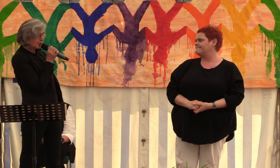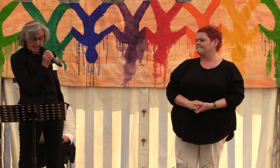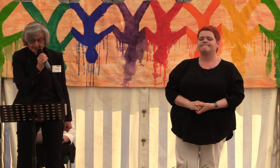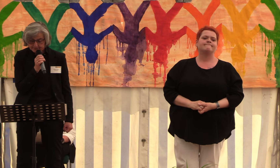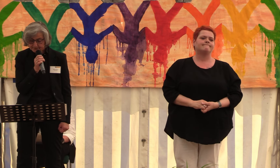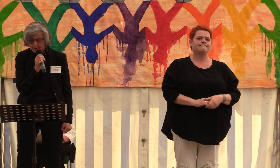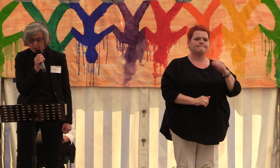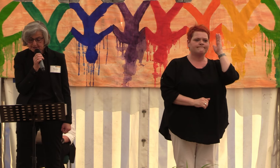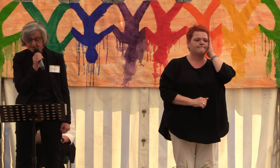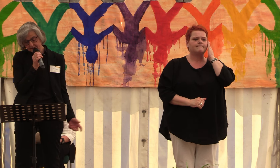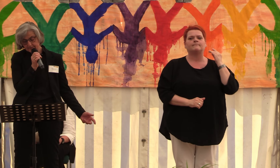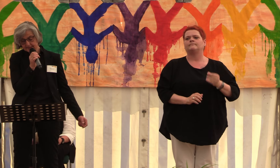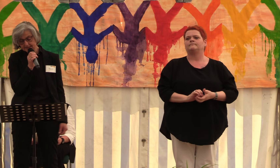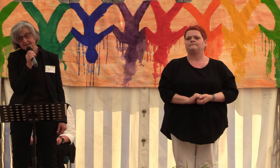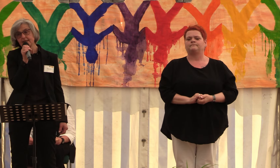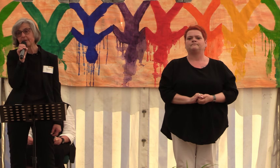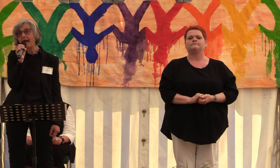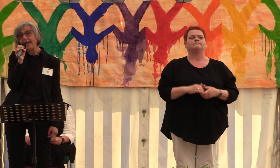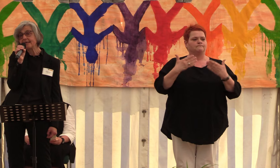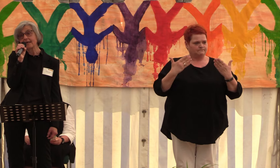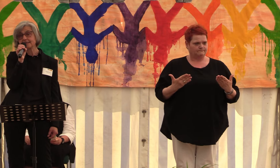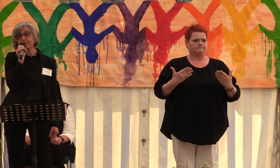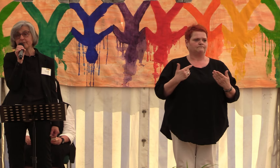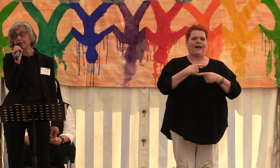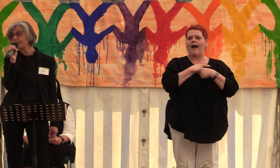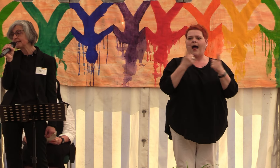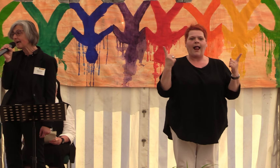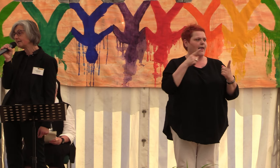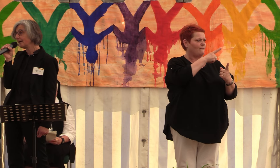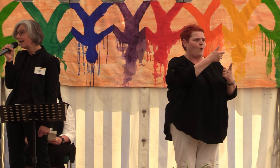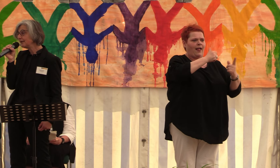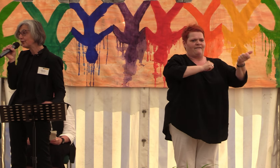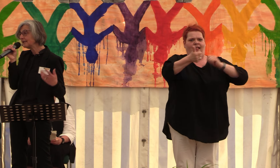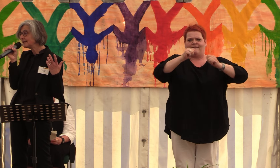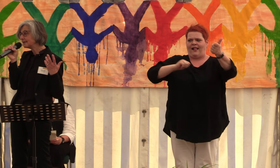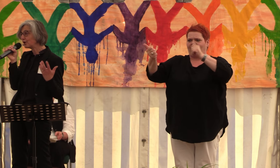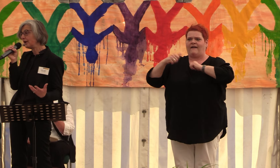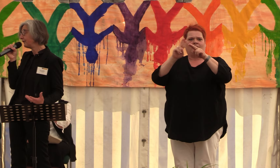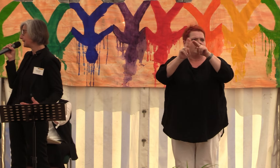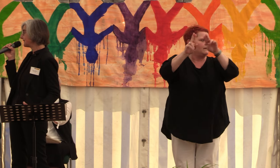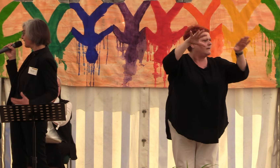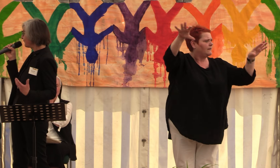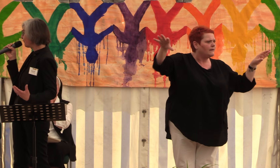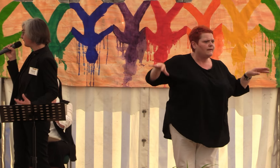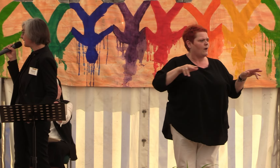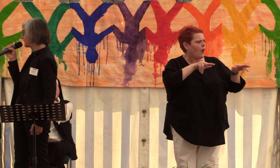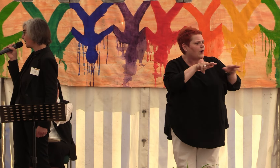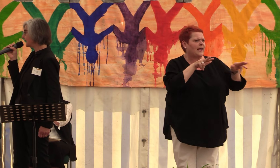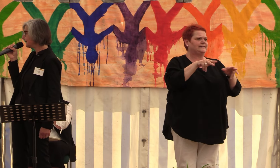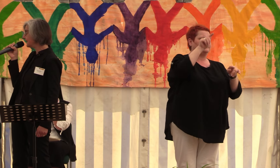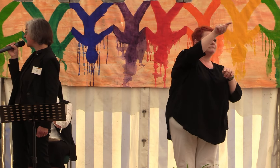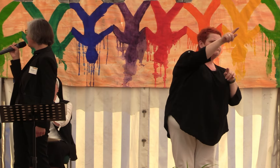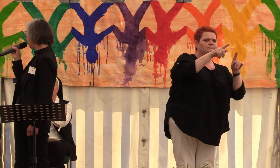An dieser Stelle möchte ich mich jetzt dann bei allen Aktiven wieder bedanken, die wirklich dieses tolle Fest im